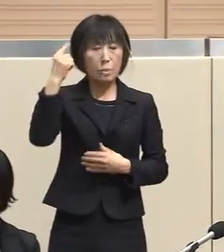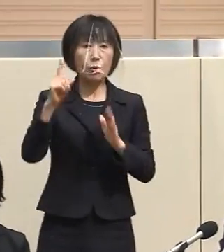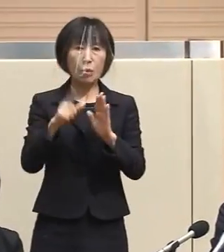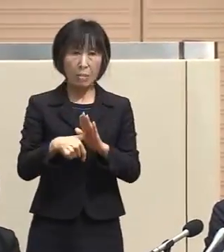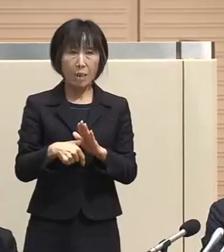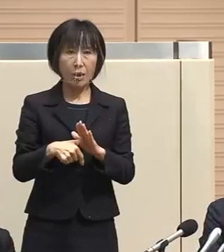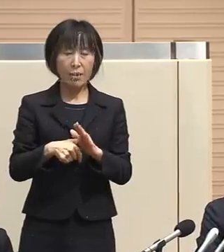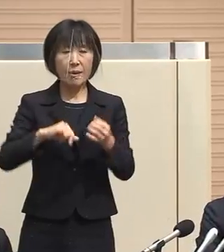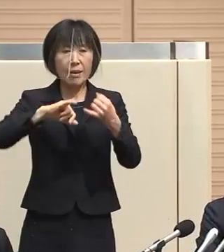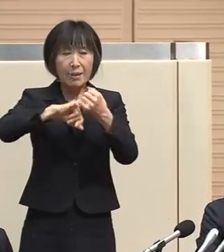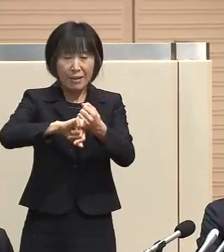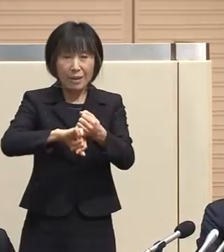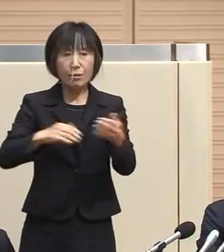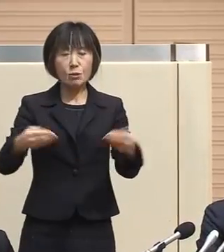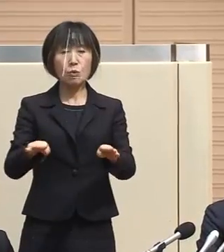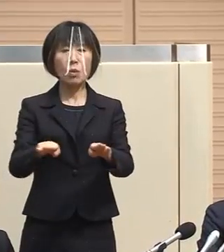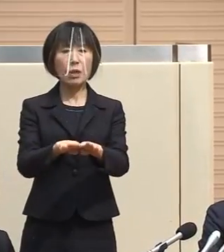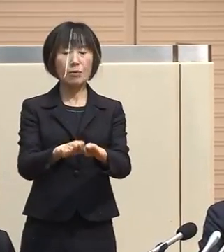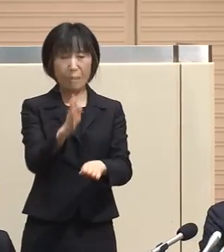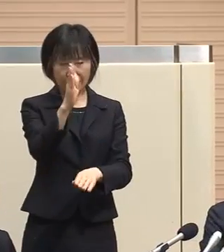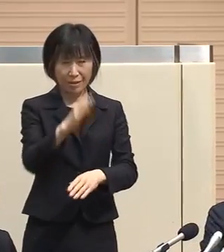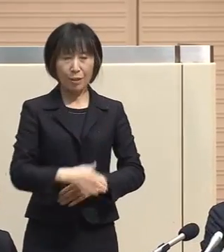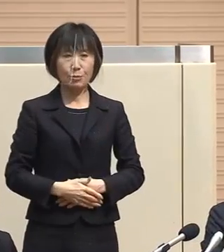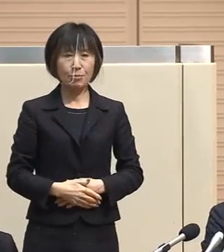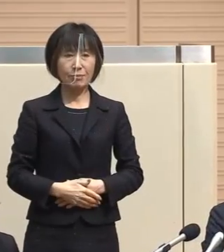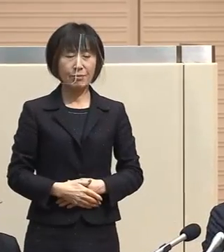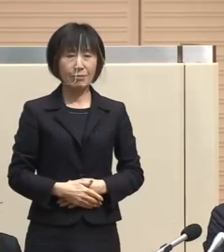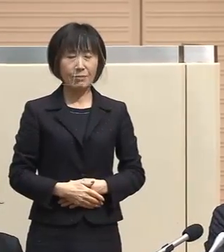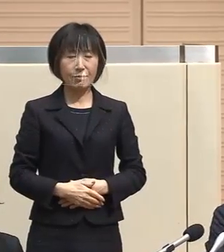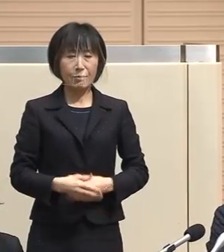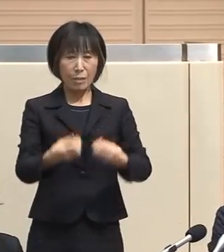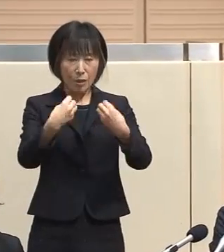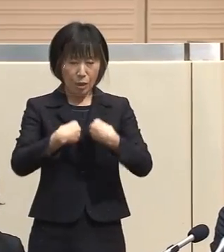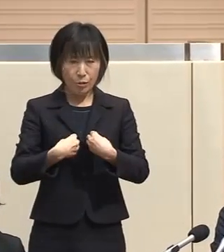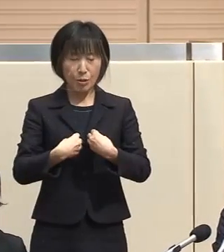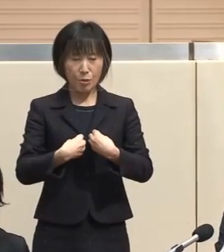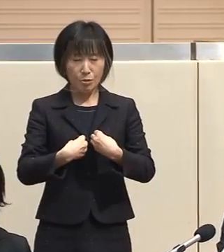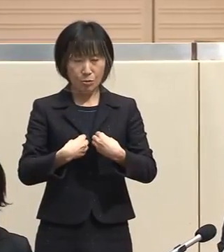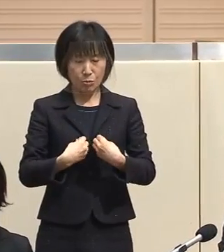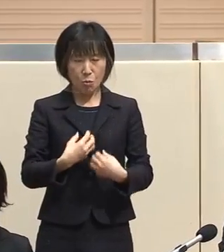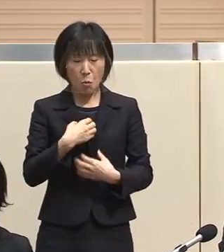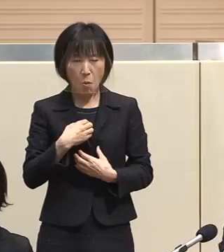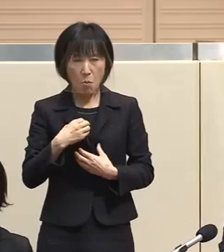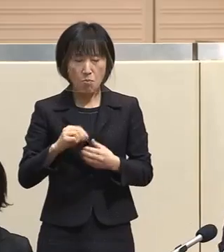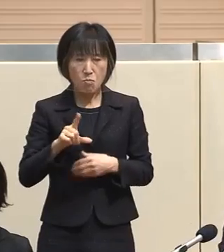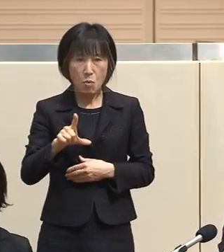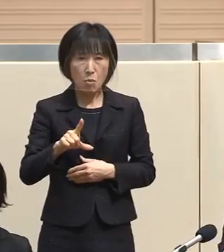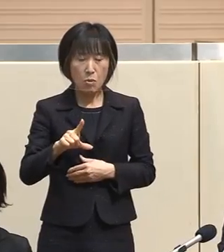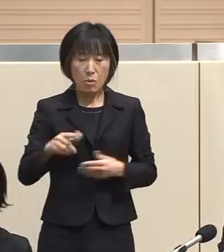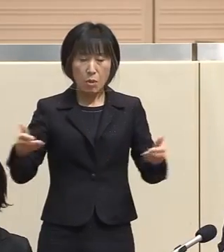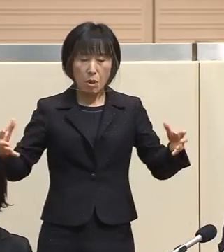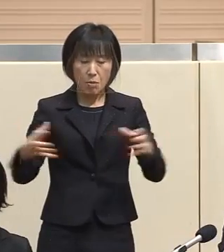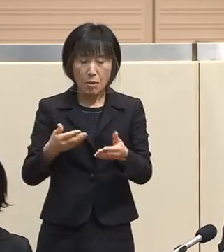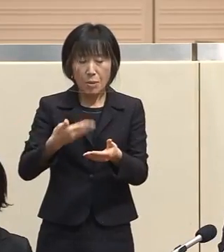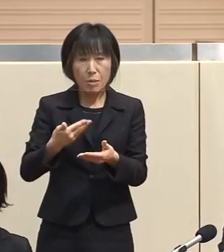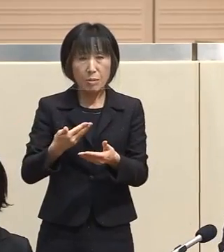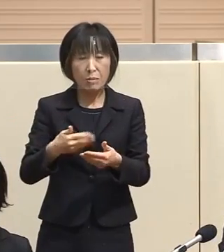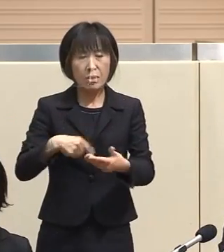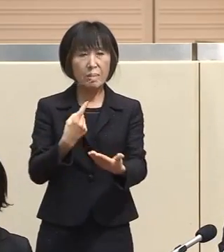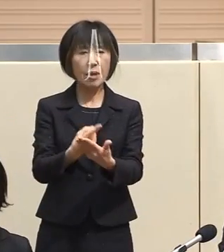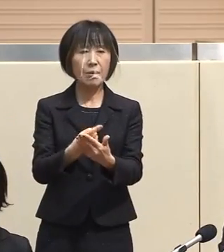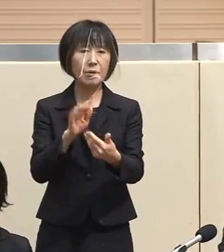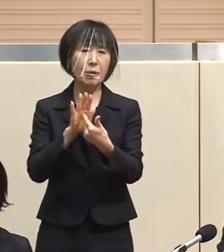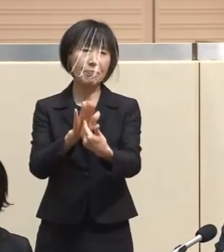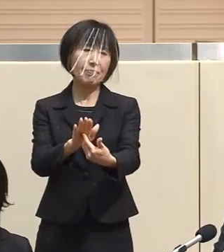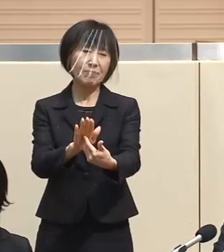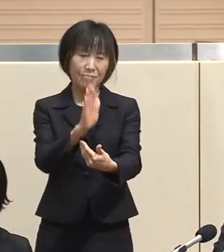ら必ず仕事を休んでください。そして感染の可能性がさらに高くなる会食への参加はやめていただ